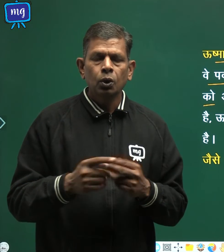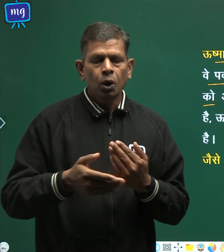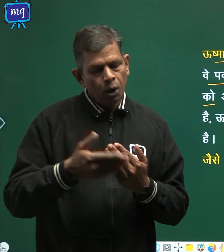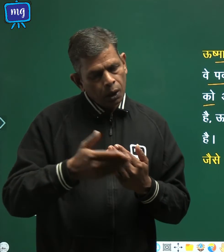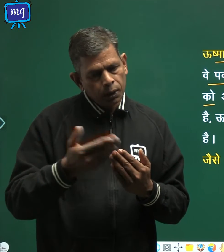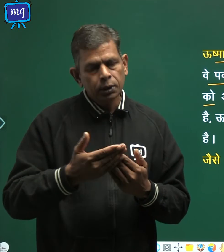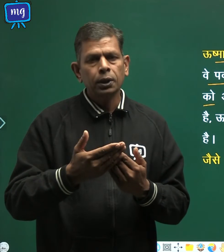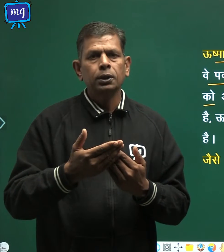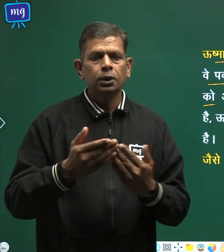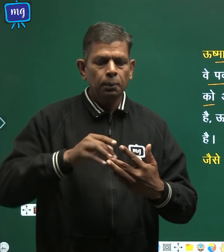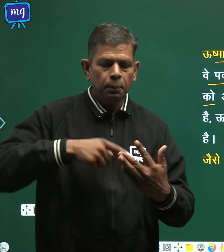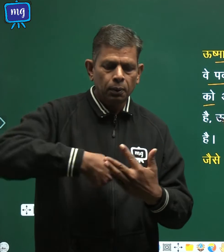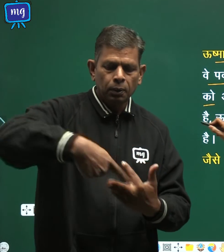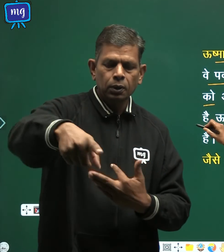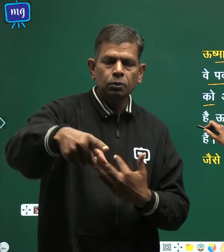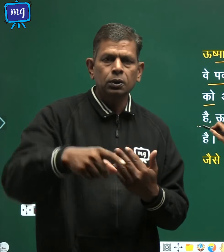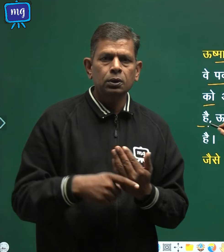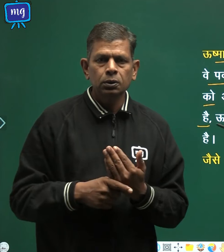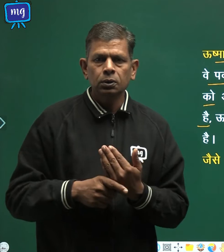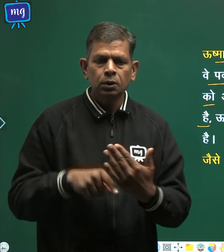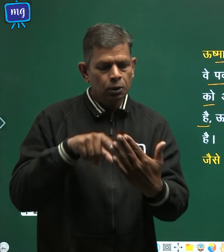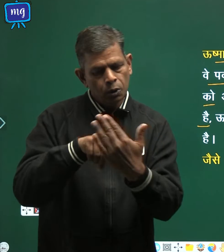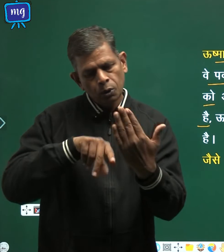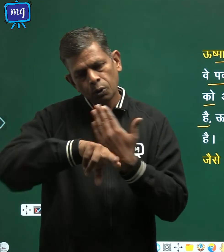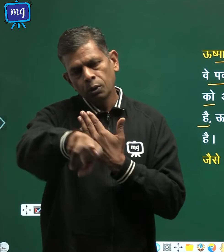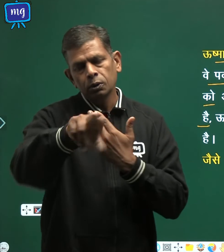आसानी से प्रवाहित होने देते हैं,